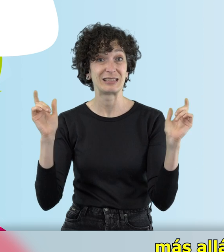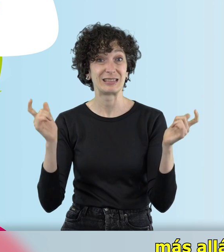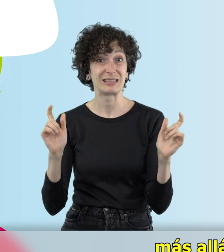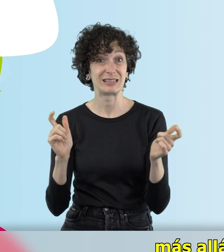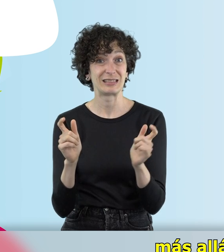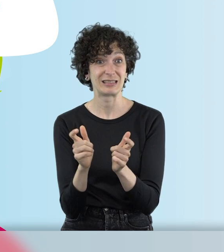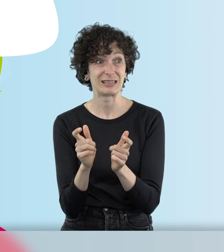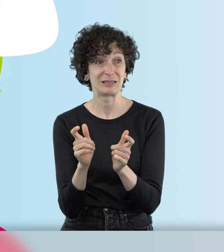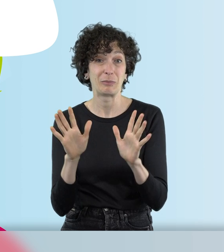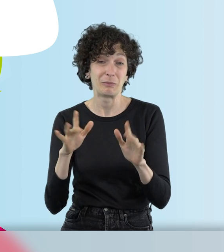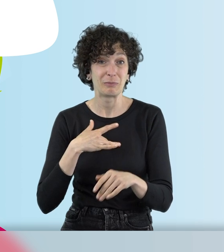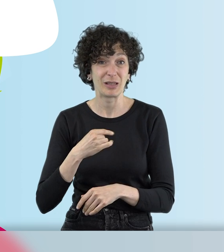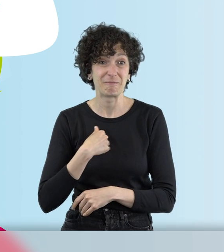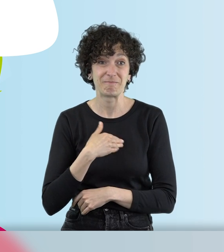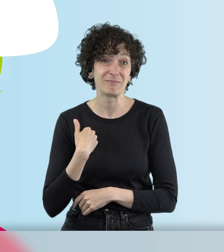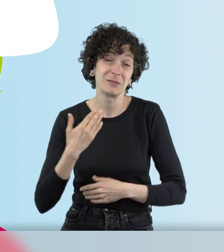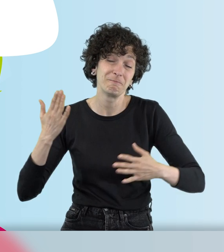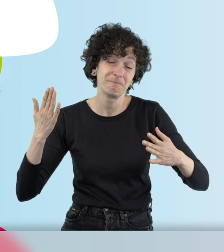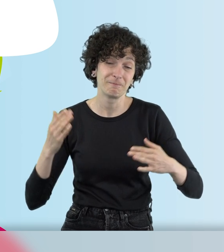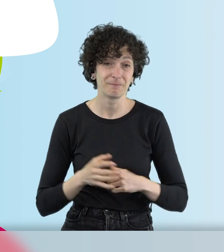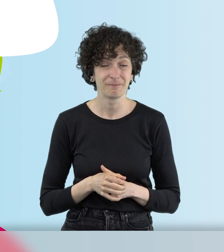lo que habríamos deseado.